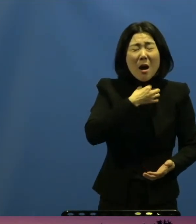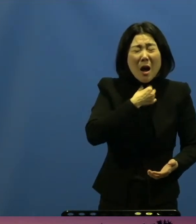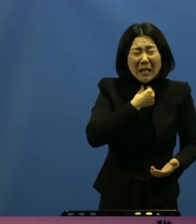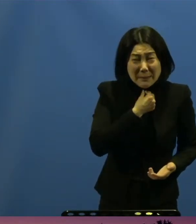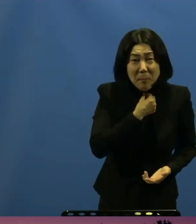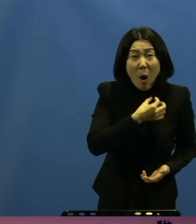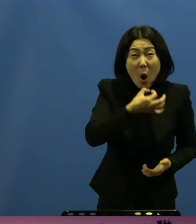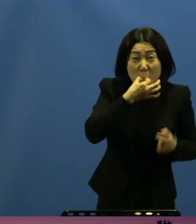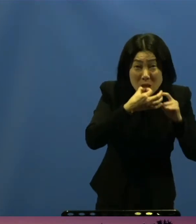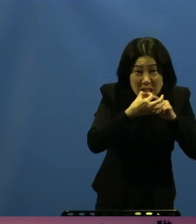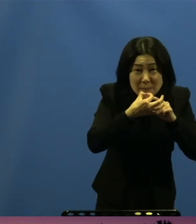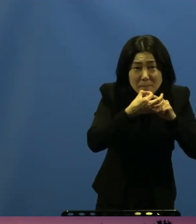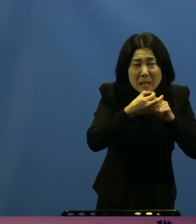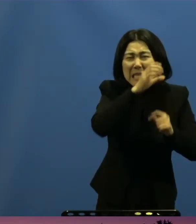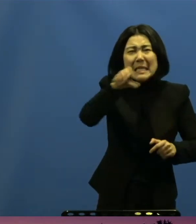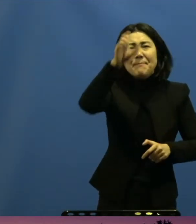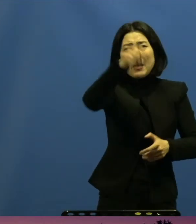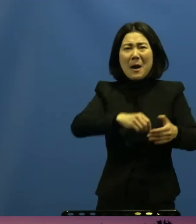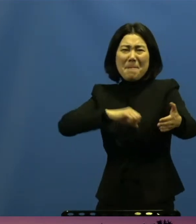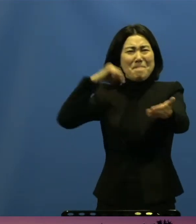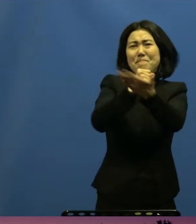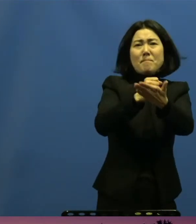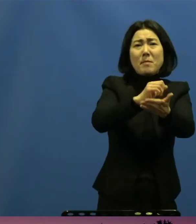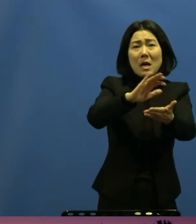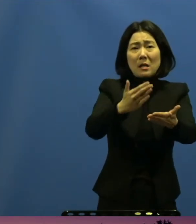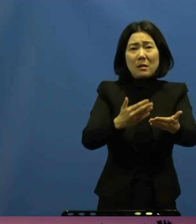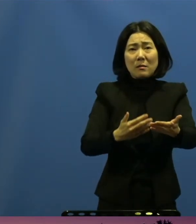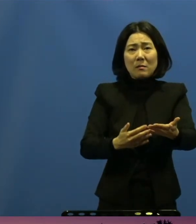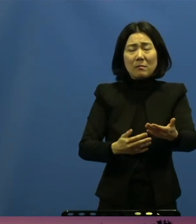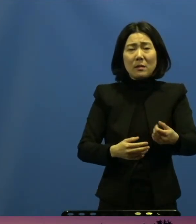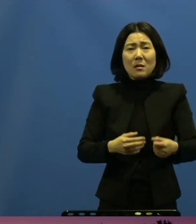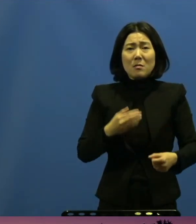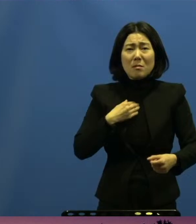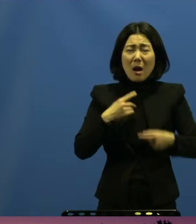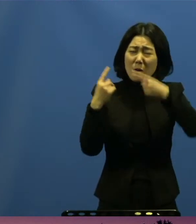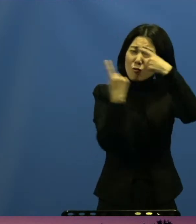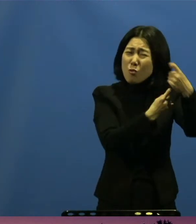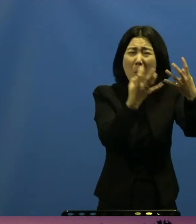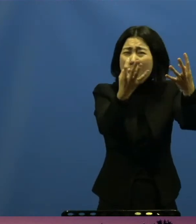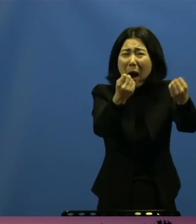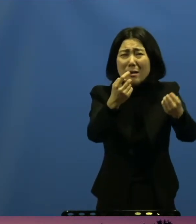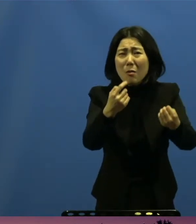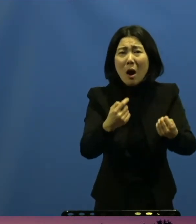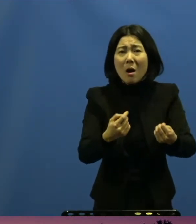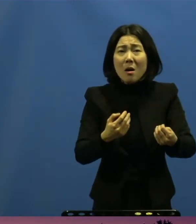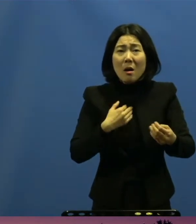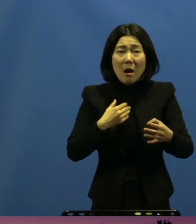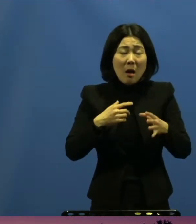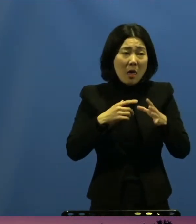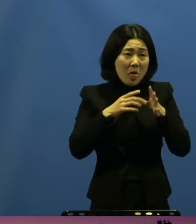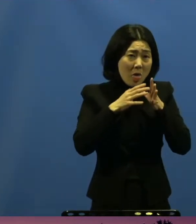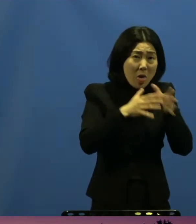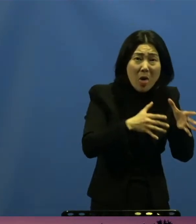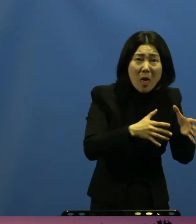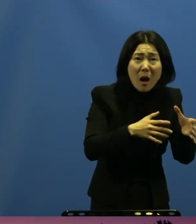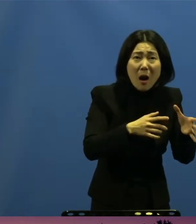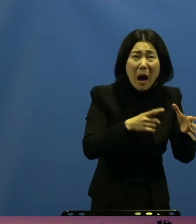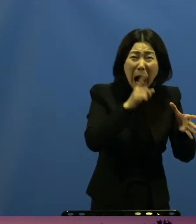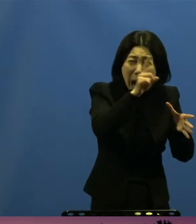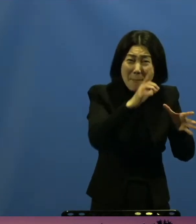역사가 일어나야 합니다. 유혹의 순간은 끊임없이 많습니다. 그 유혹에 넘어가면 놔주지 않습니다.